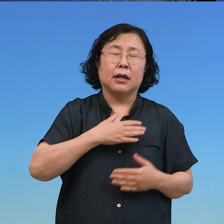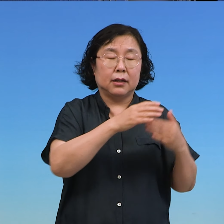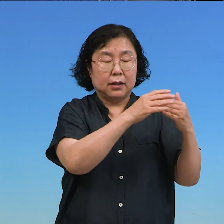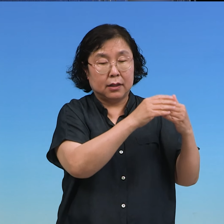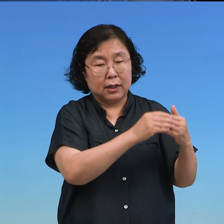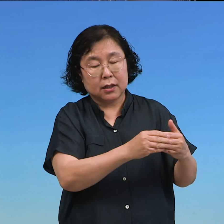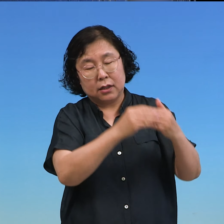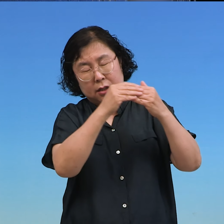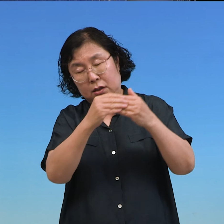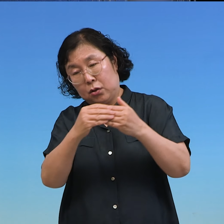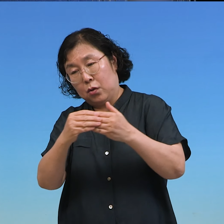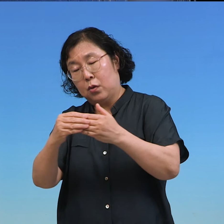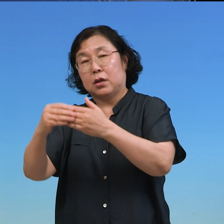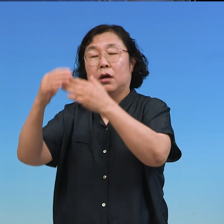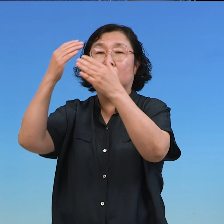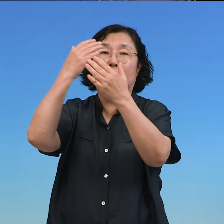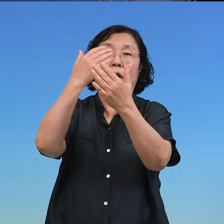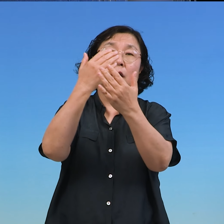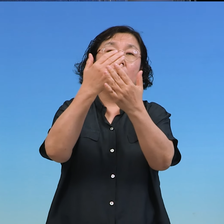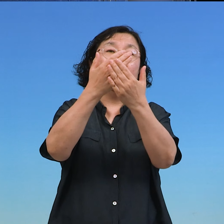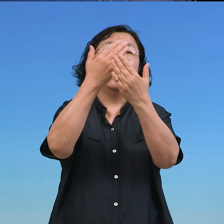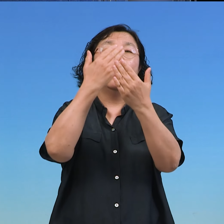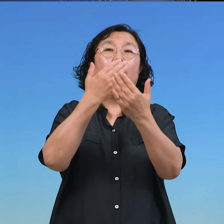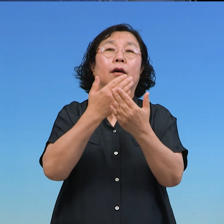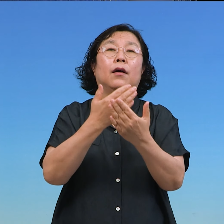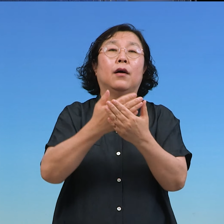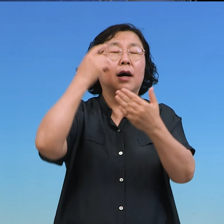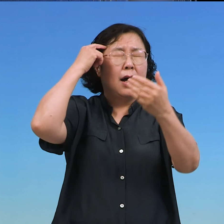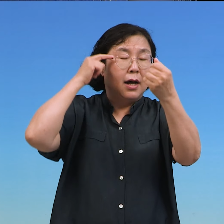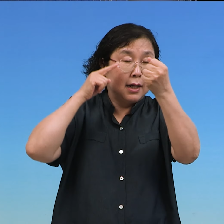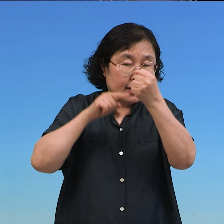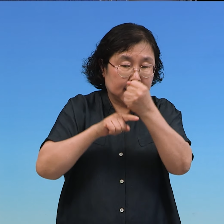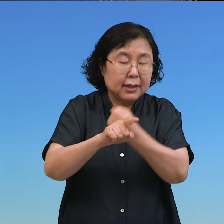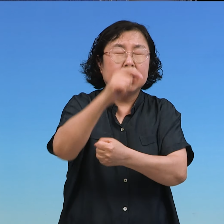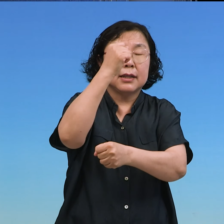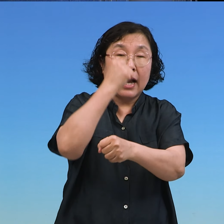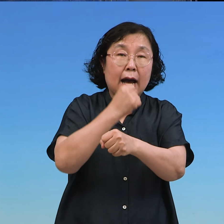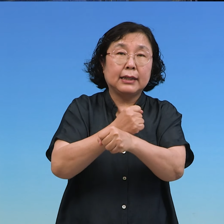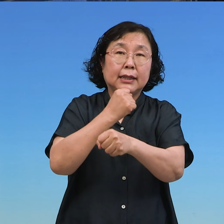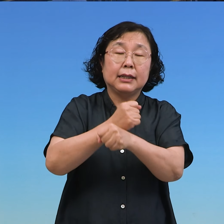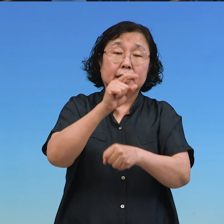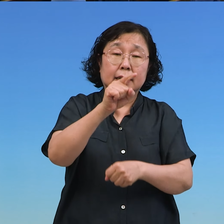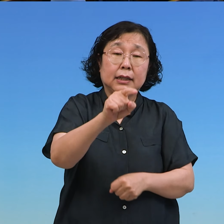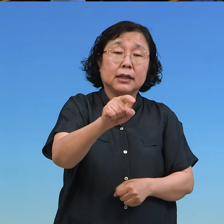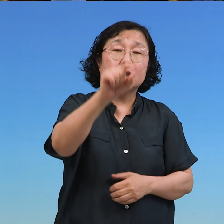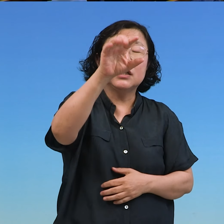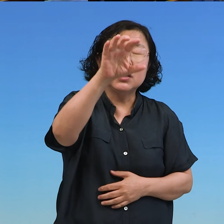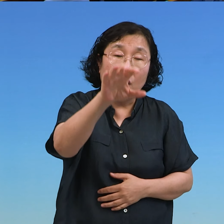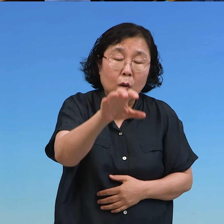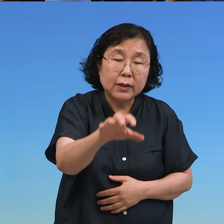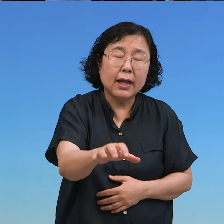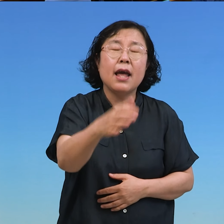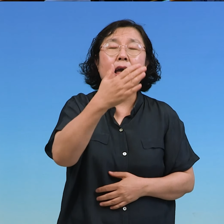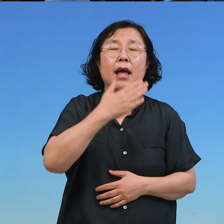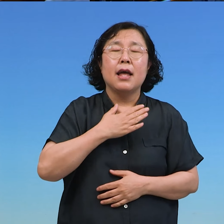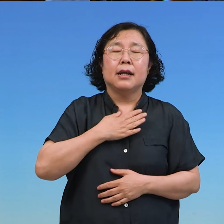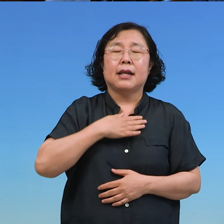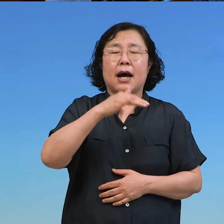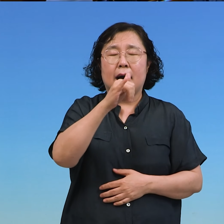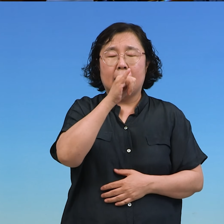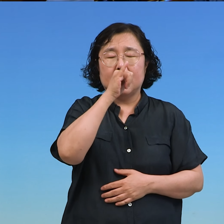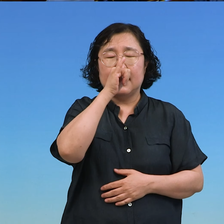여러분 힘있게 선포하십시오 뜻하신 그곳에 뜻하신 그곳에 나